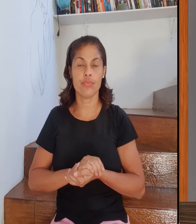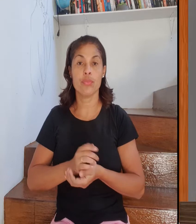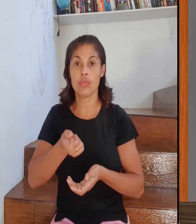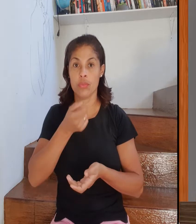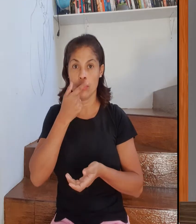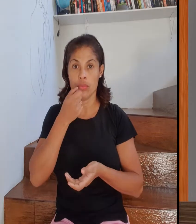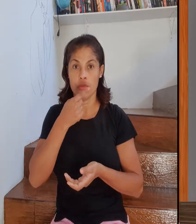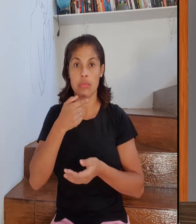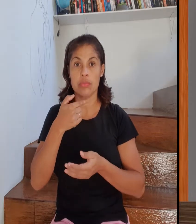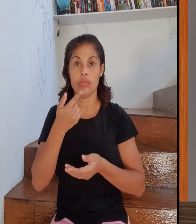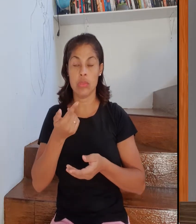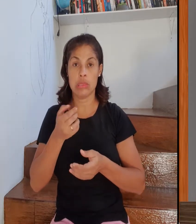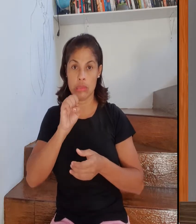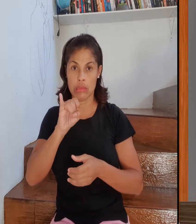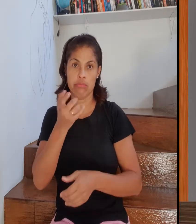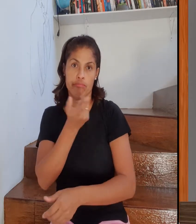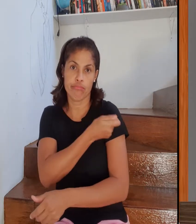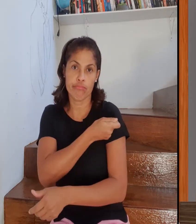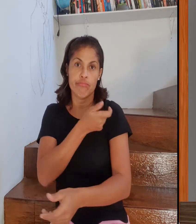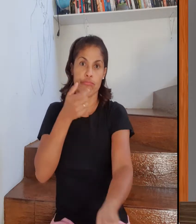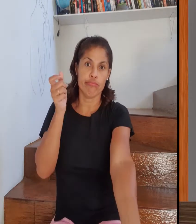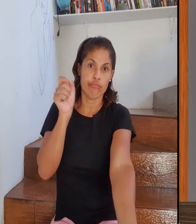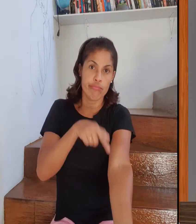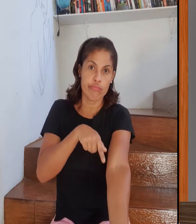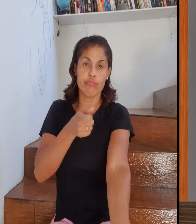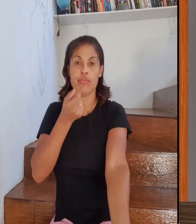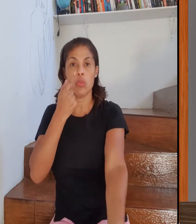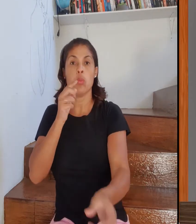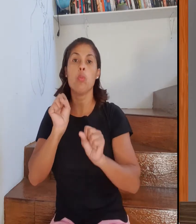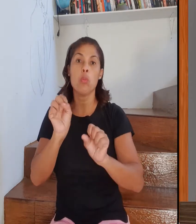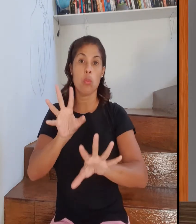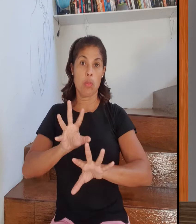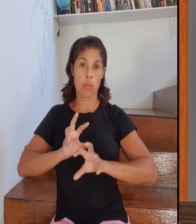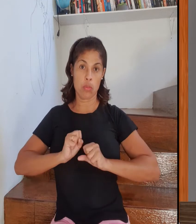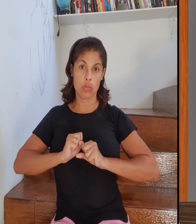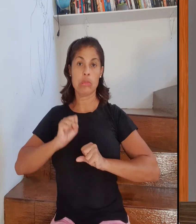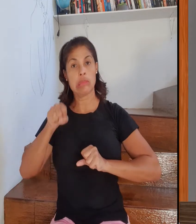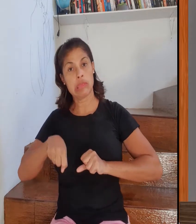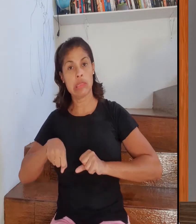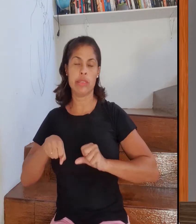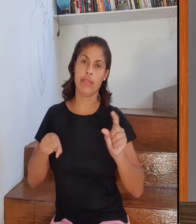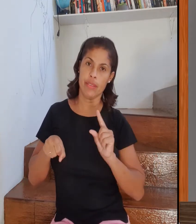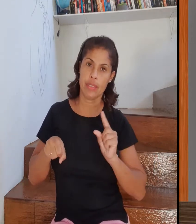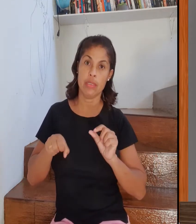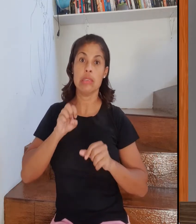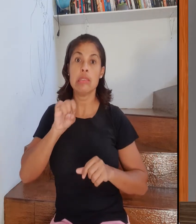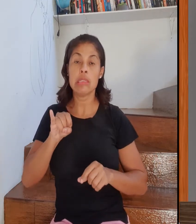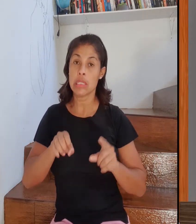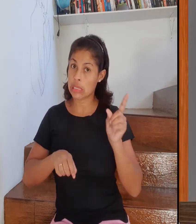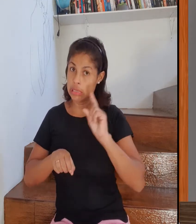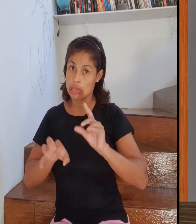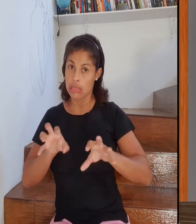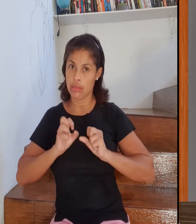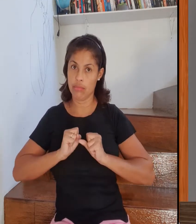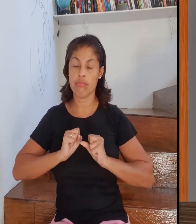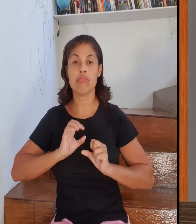Um medicamento, após ser administrado, ele pode ser absorvido ou não. Quando não é absorvido,